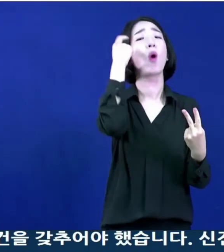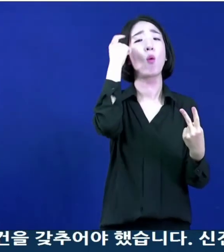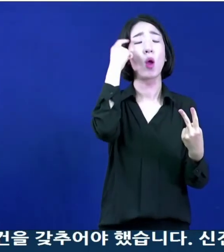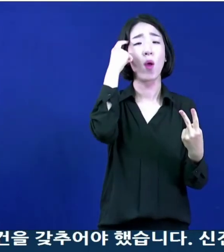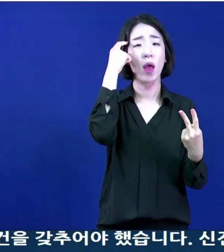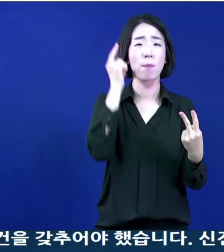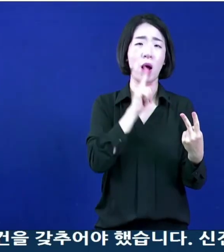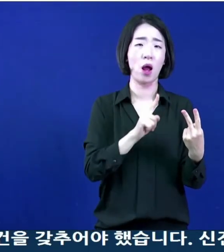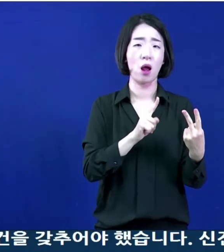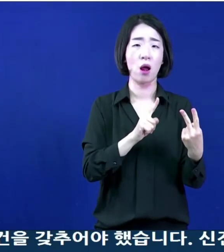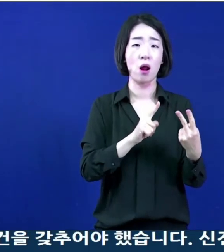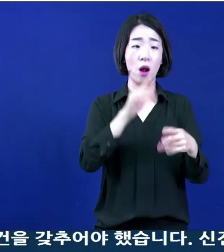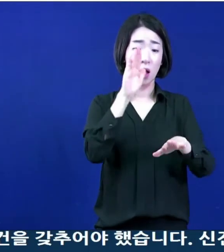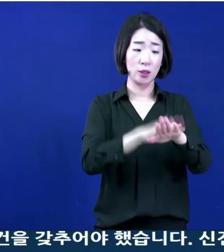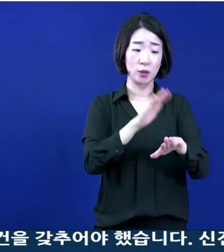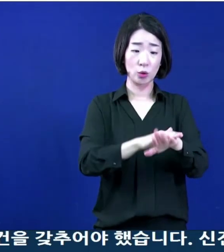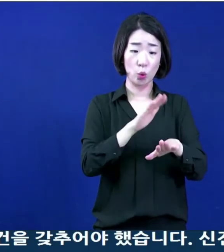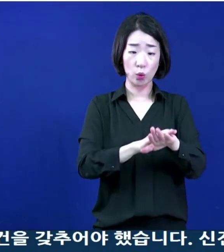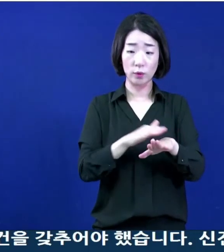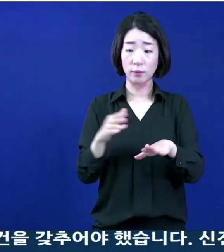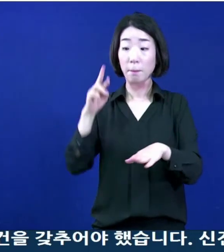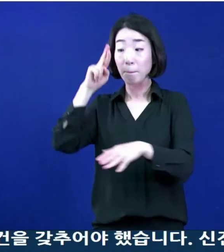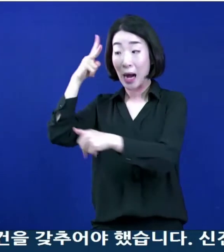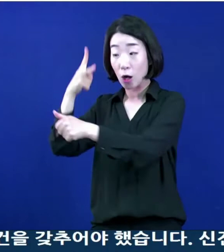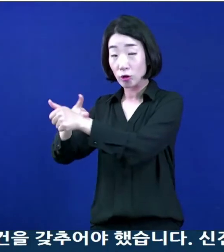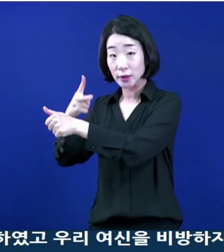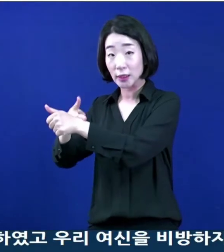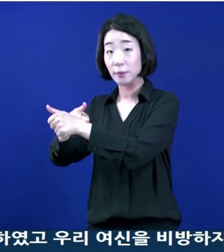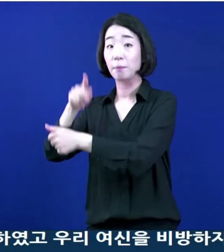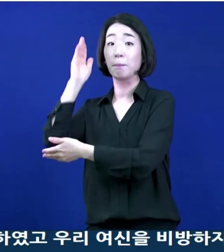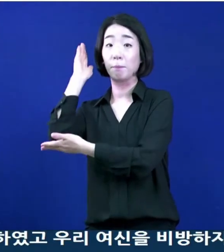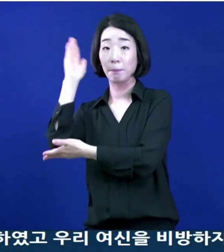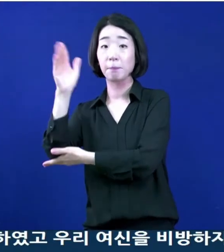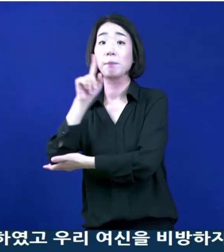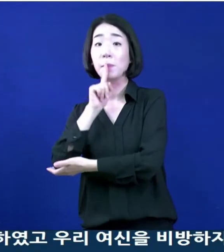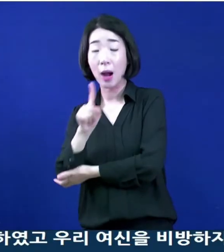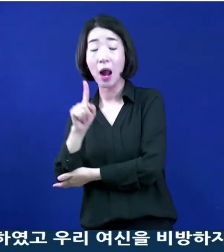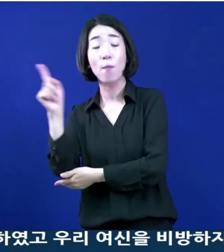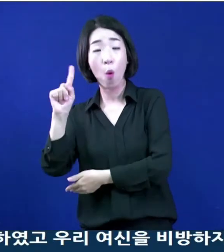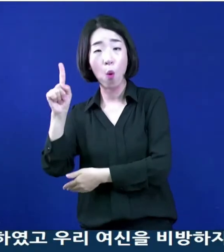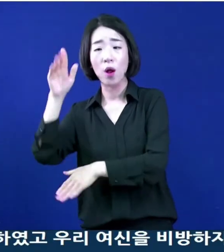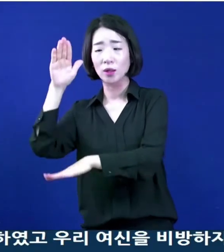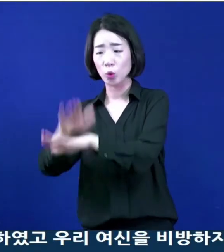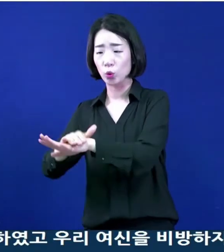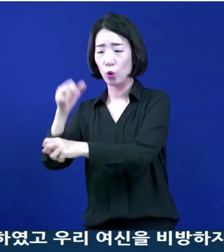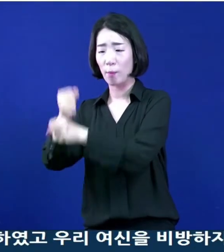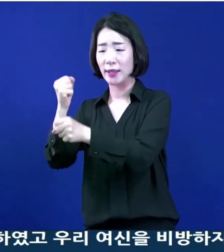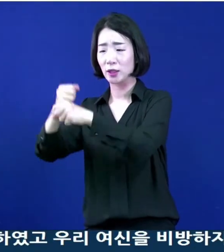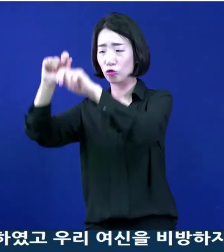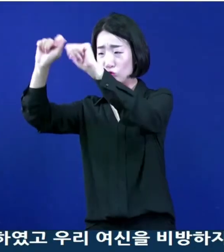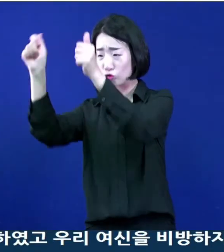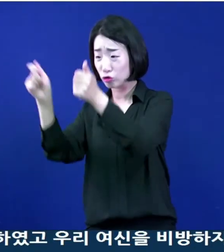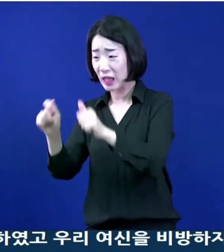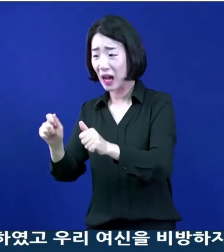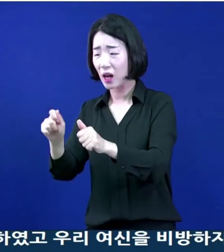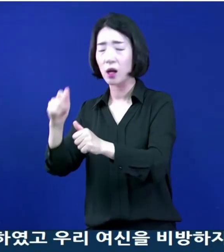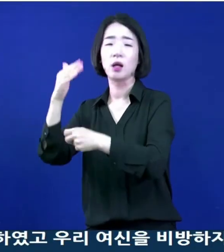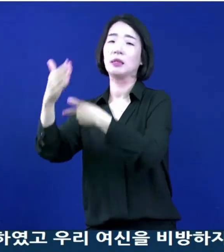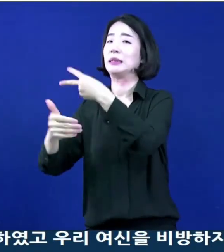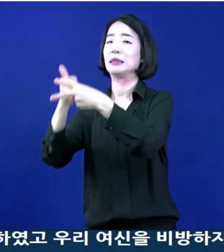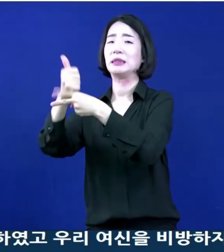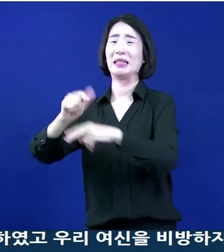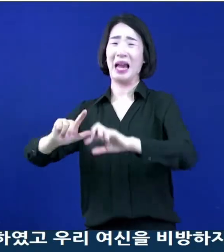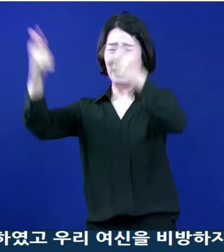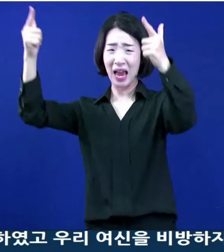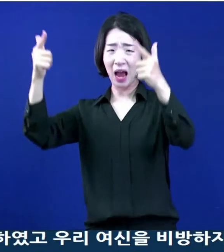만든 우상은 신이 아니다, 그 얘기였어요. 하나님은 손으로 지은, 인간의 손으로 만든